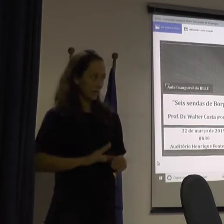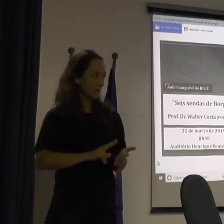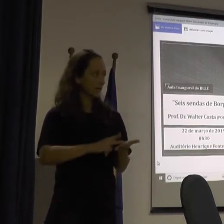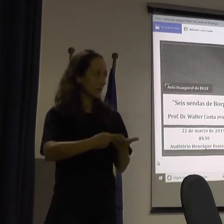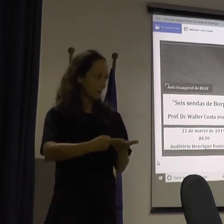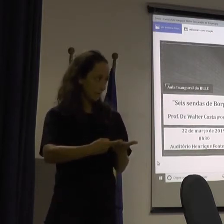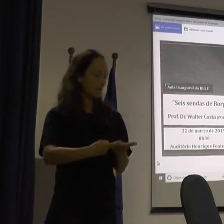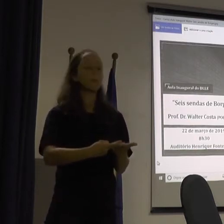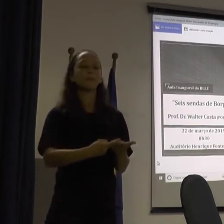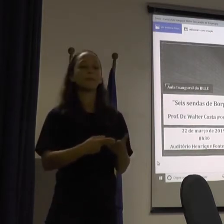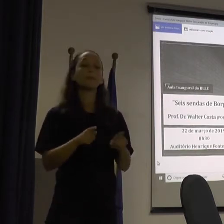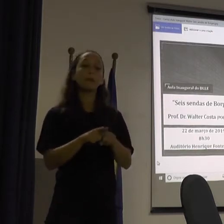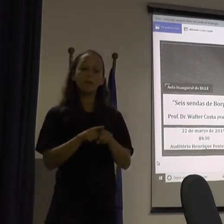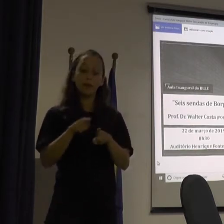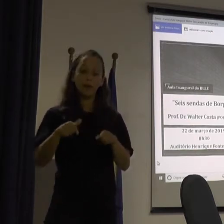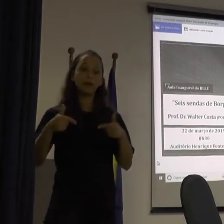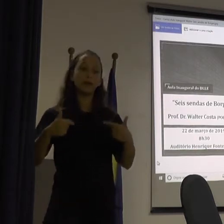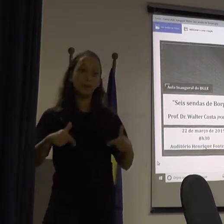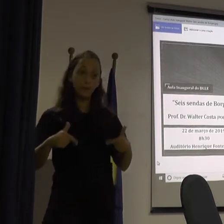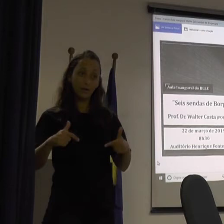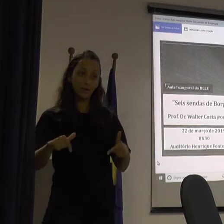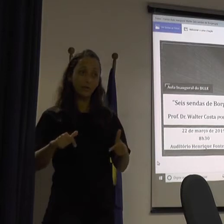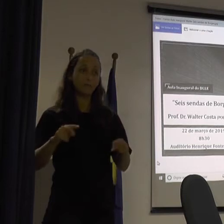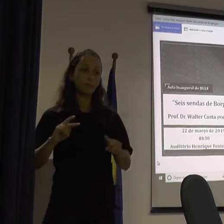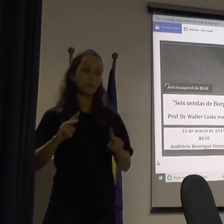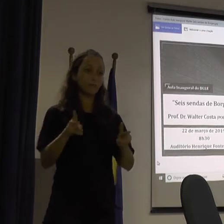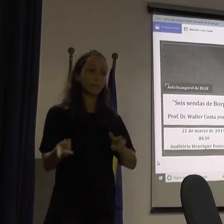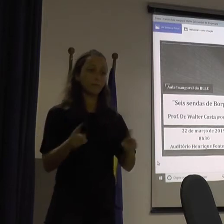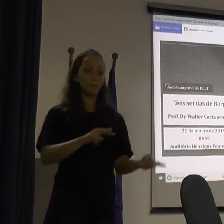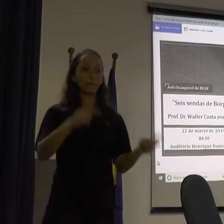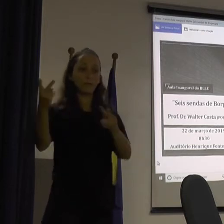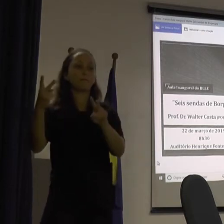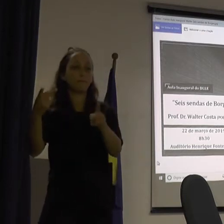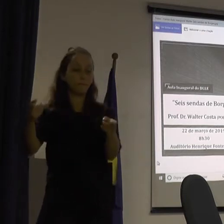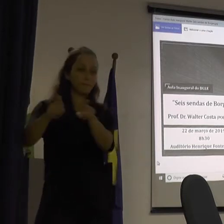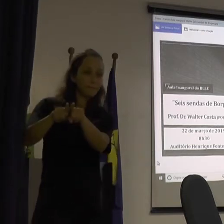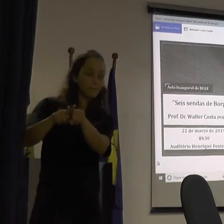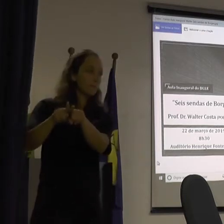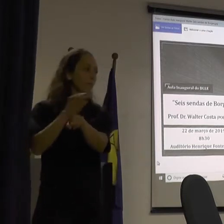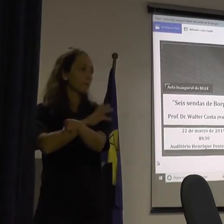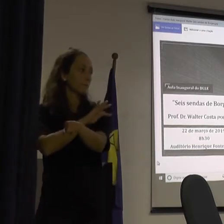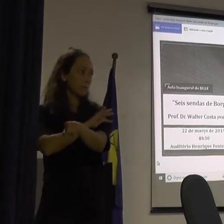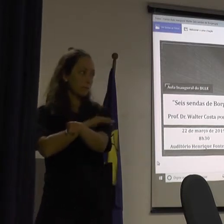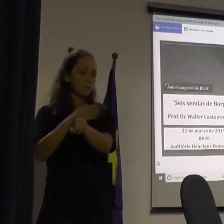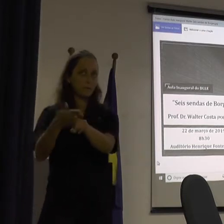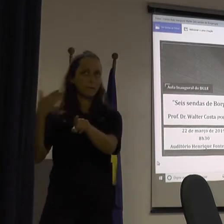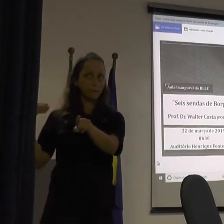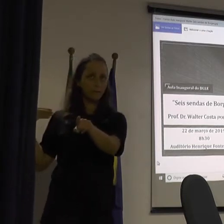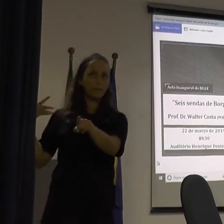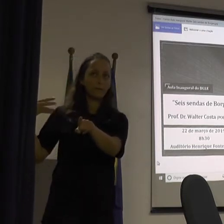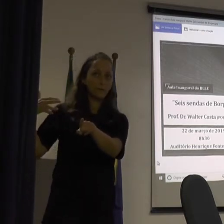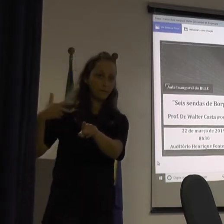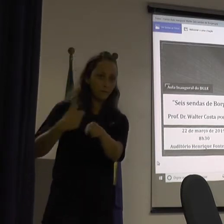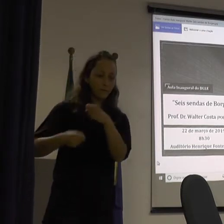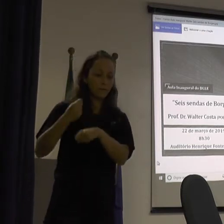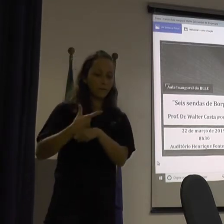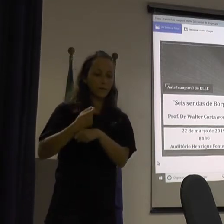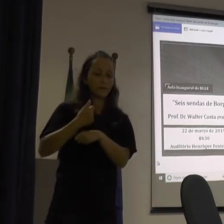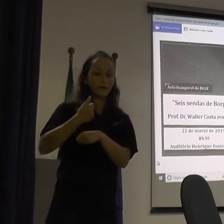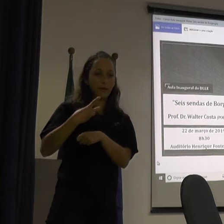em colaboração técnica no Departamento de Letras, está ainda, né? Mas esteve já em